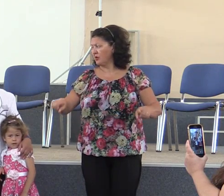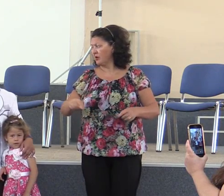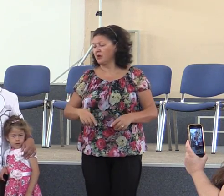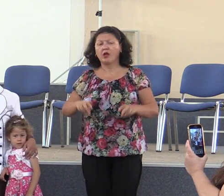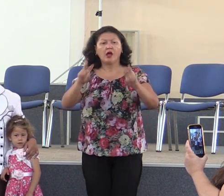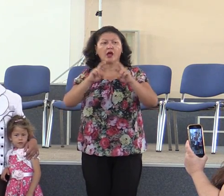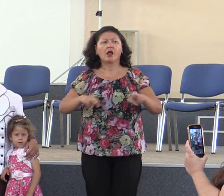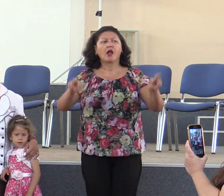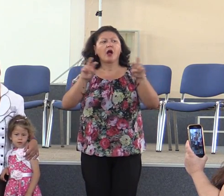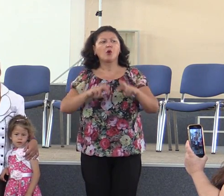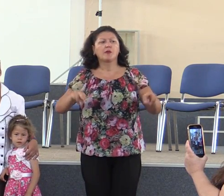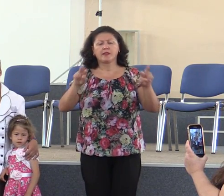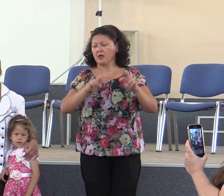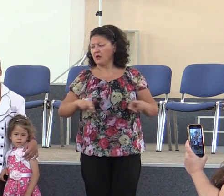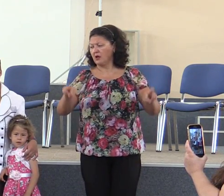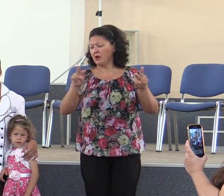caută